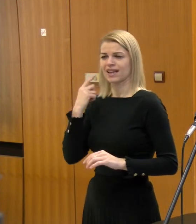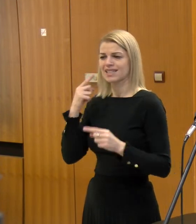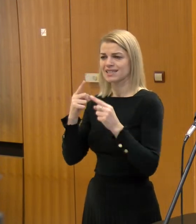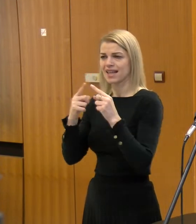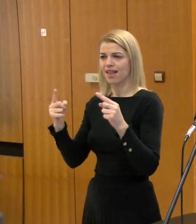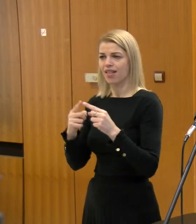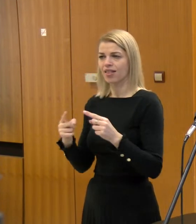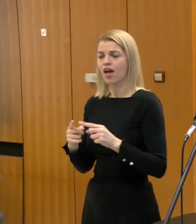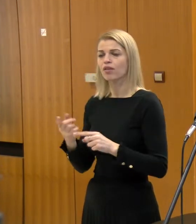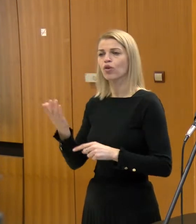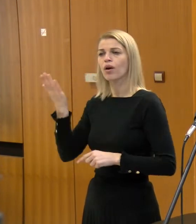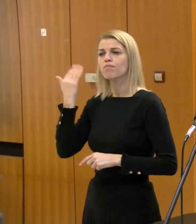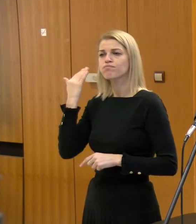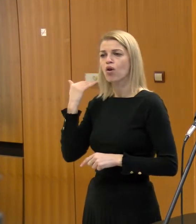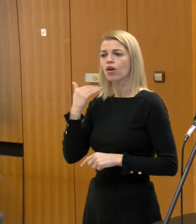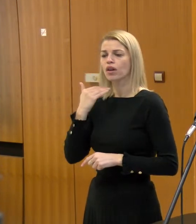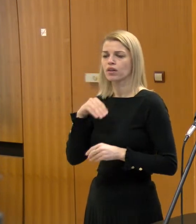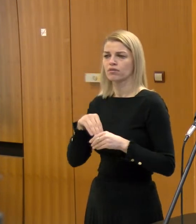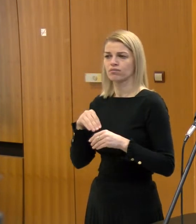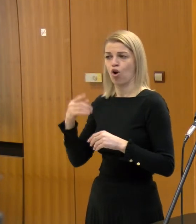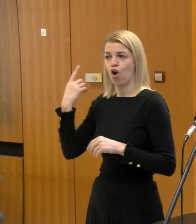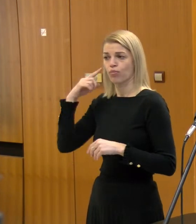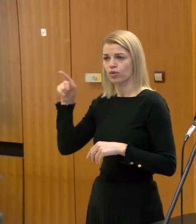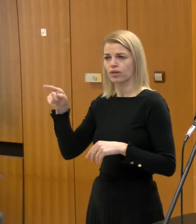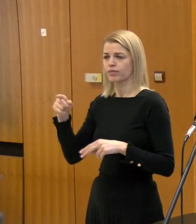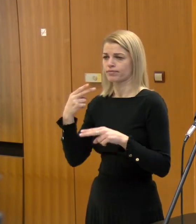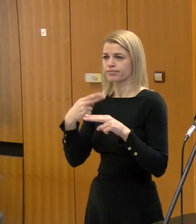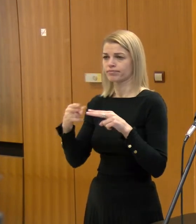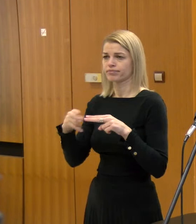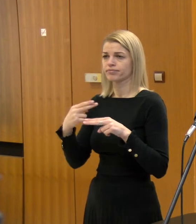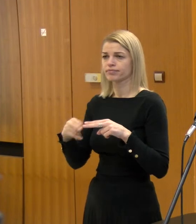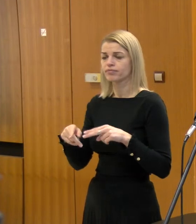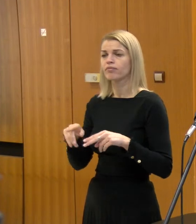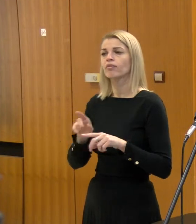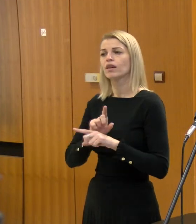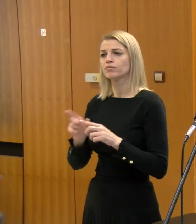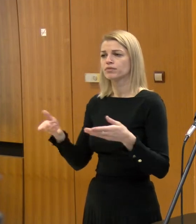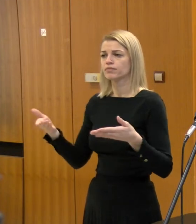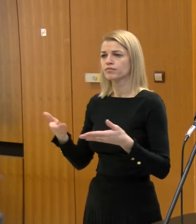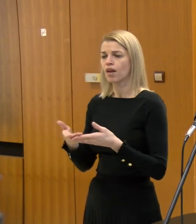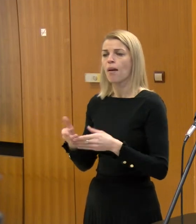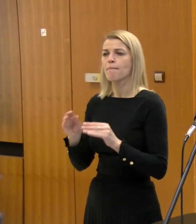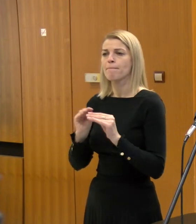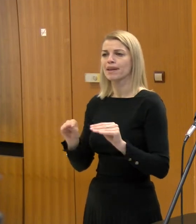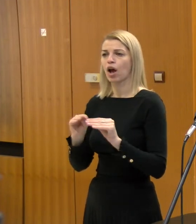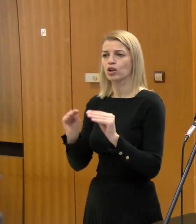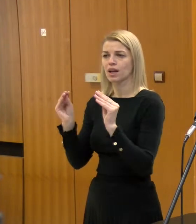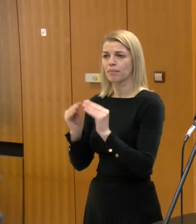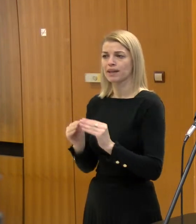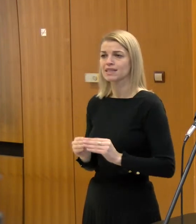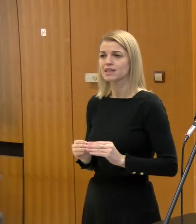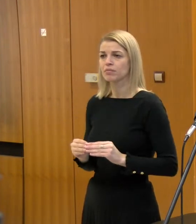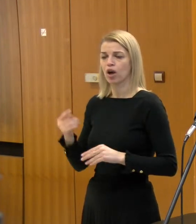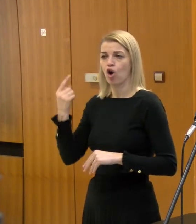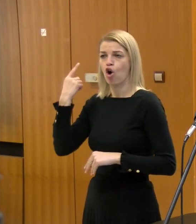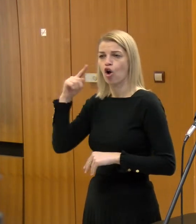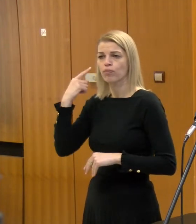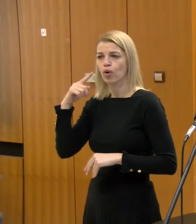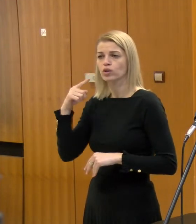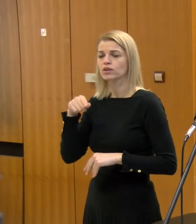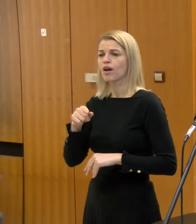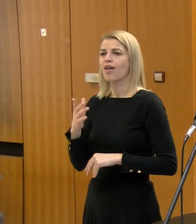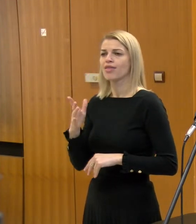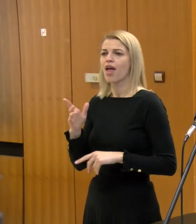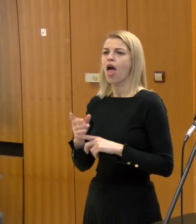boli potom odborníkmi upravené tak, aby zodpovedali pedagogickým princípom odbornosti a